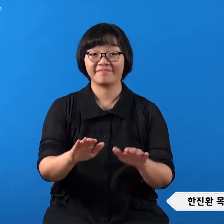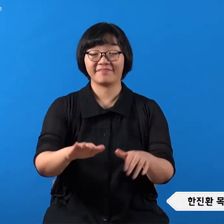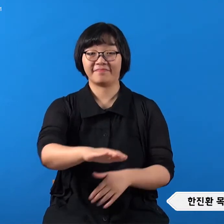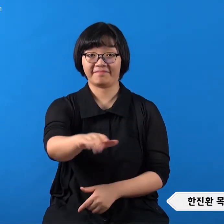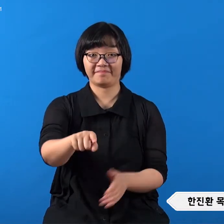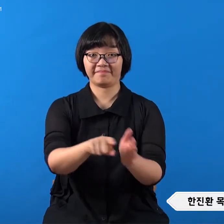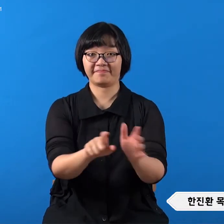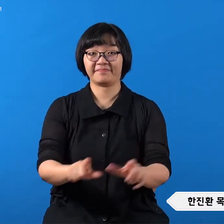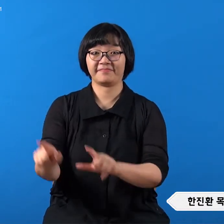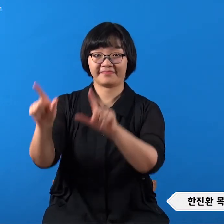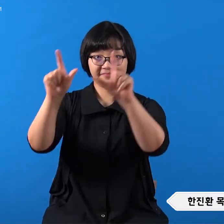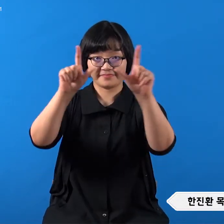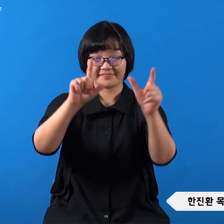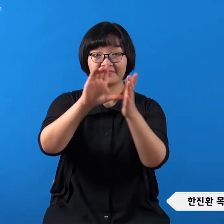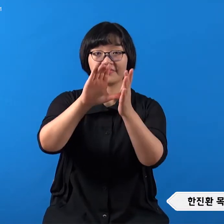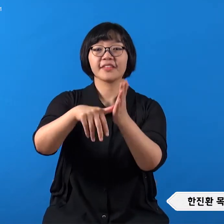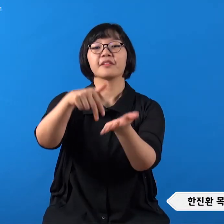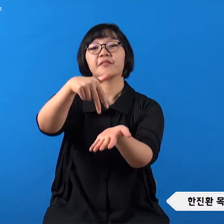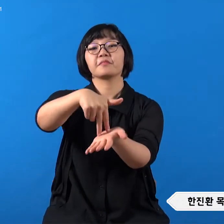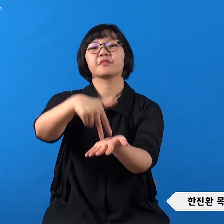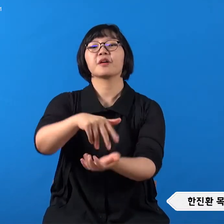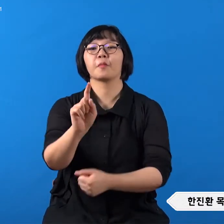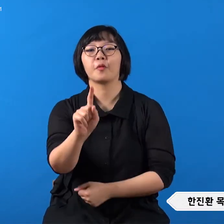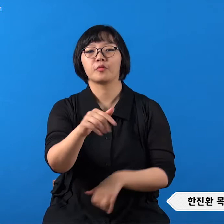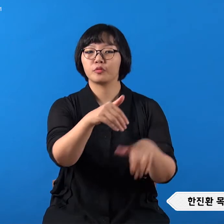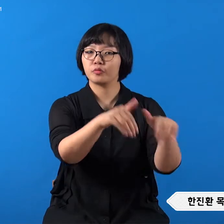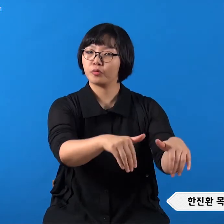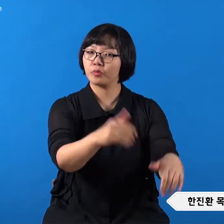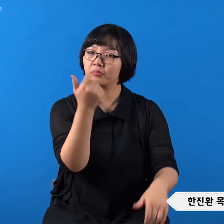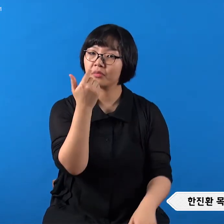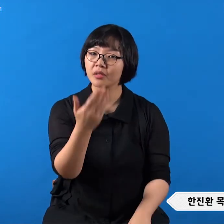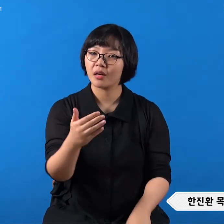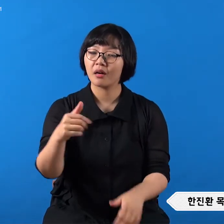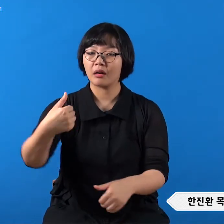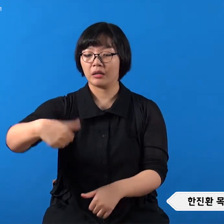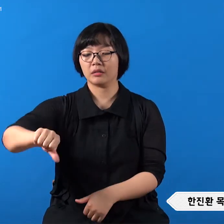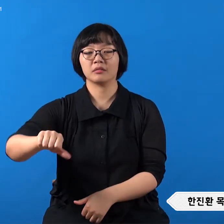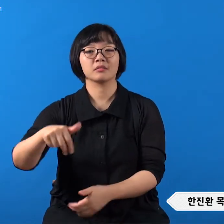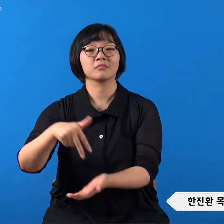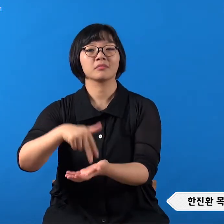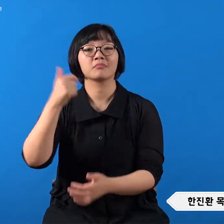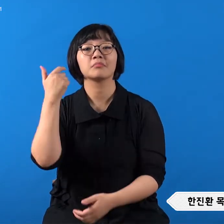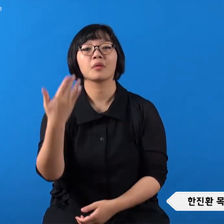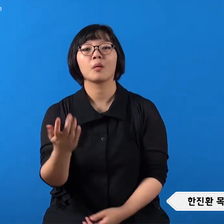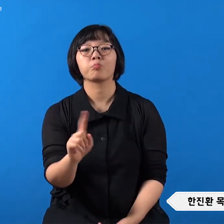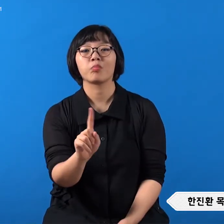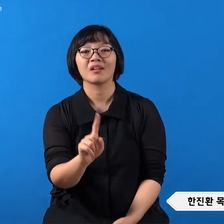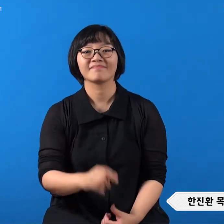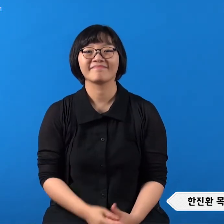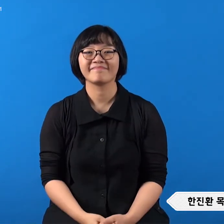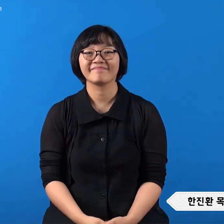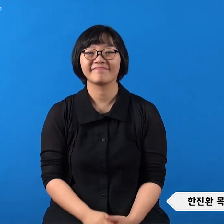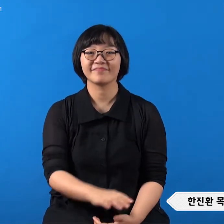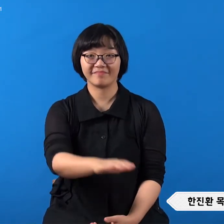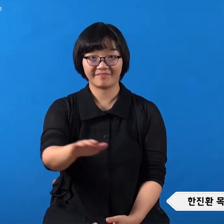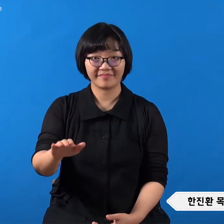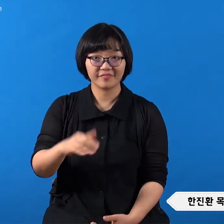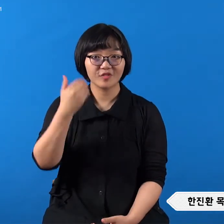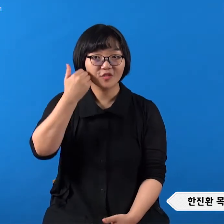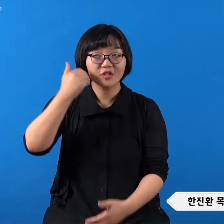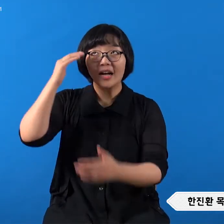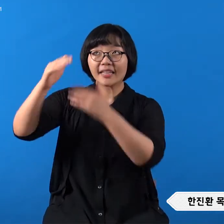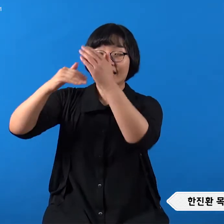하실 때 종으로 합니까? 아들로서 하고 있습니까? 자, 우리는 다